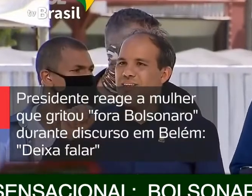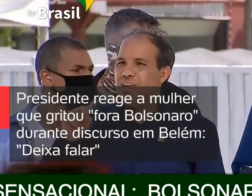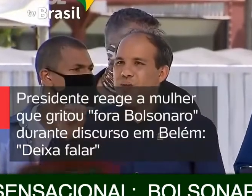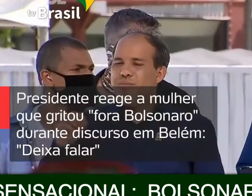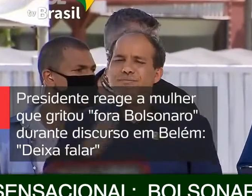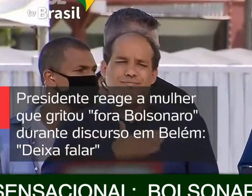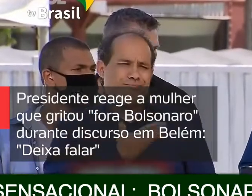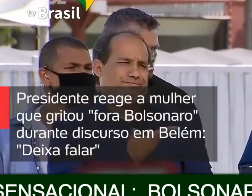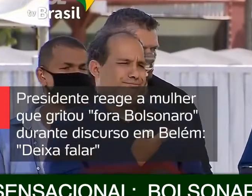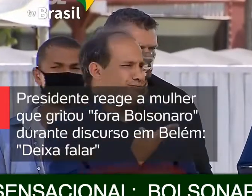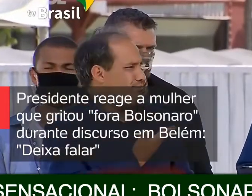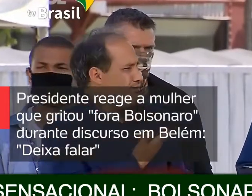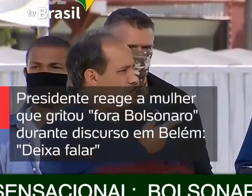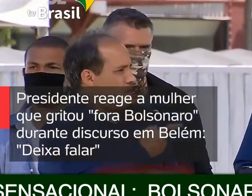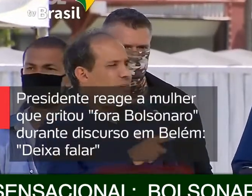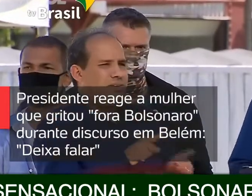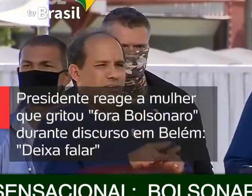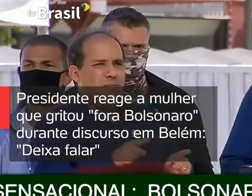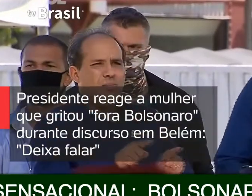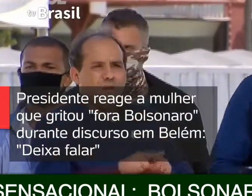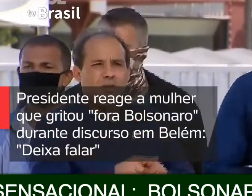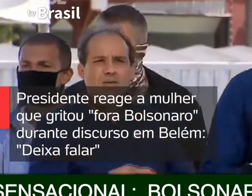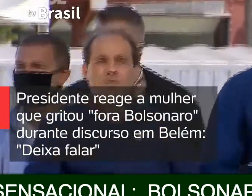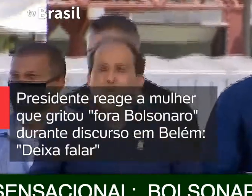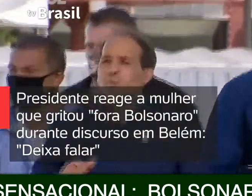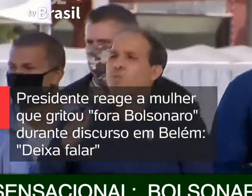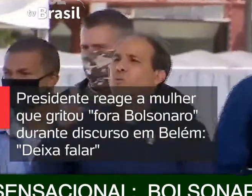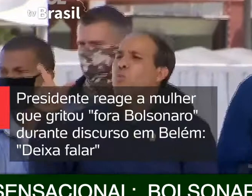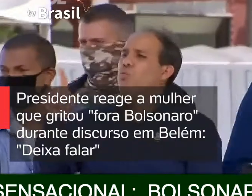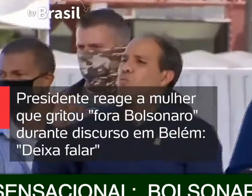meu colega também de Câmara dos Deputados,